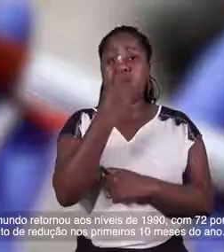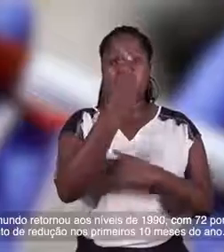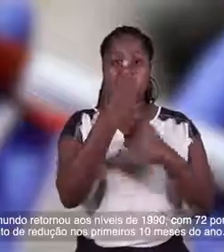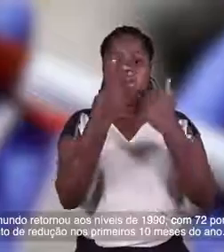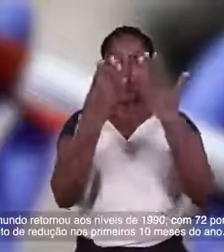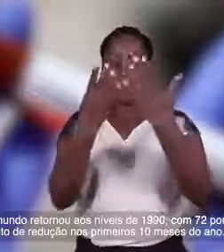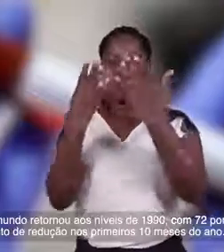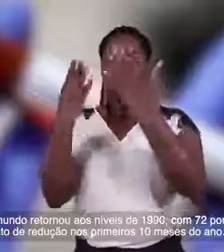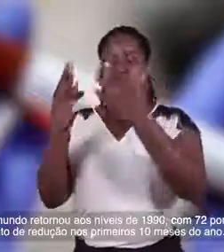1990, com